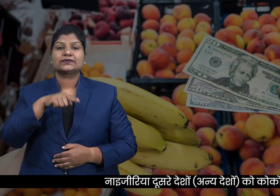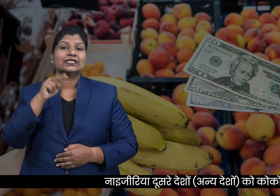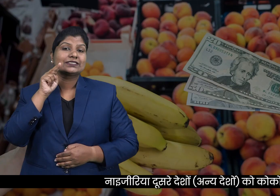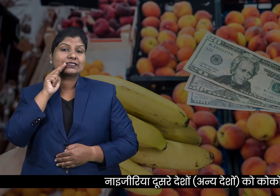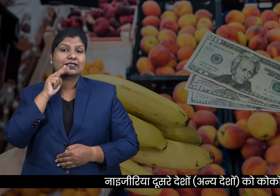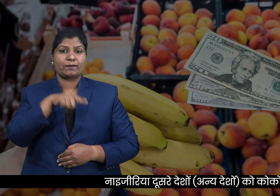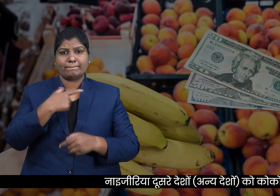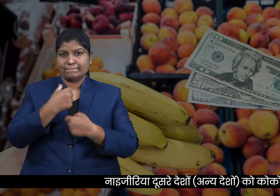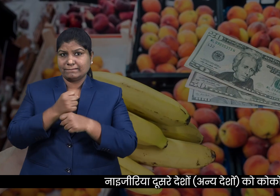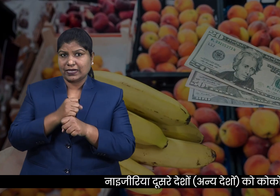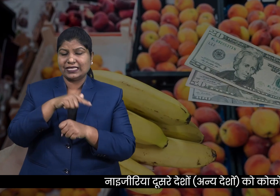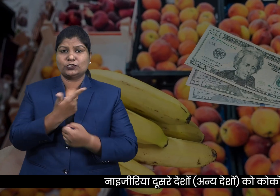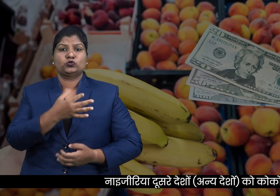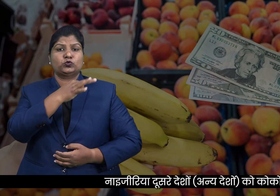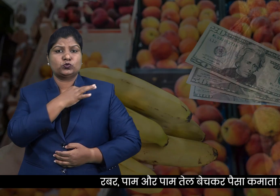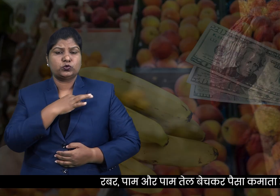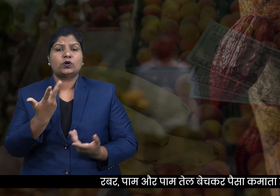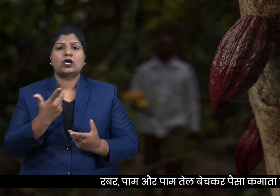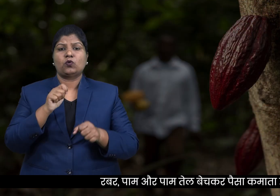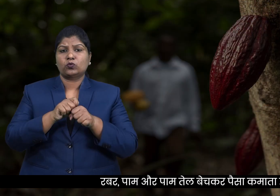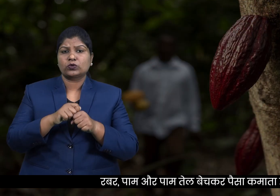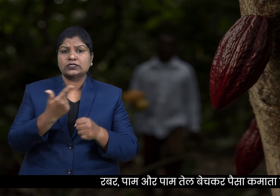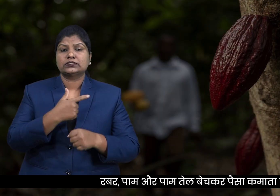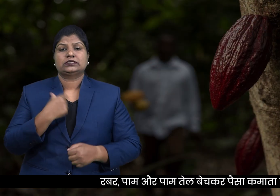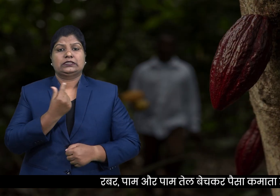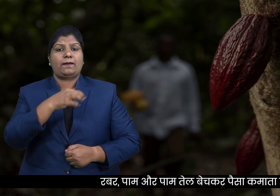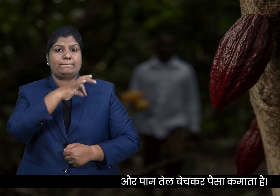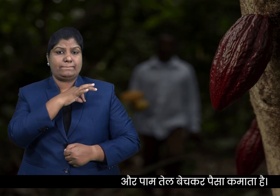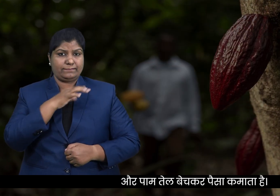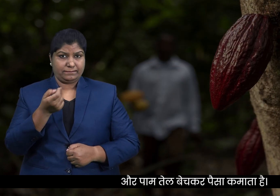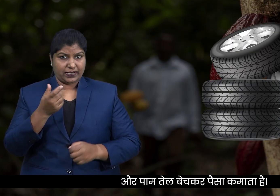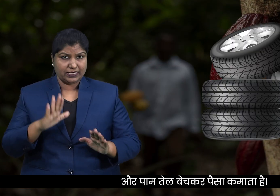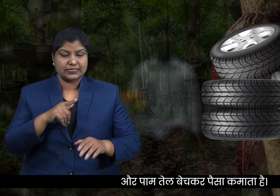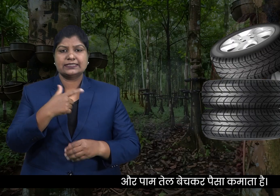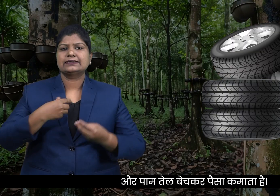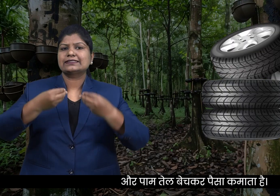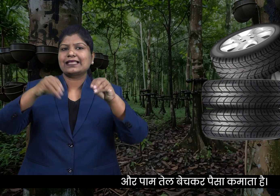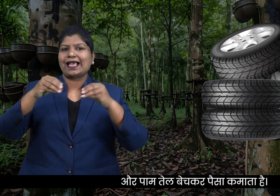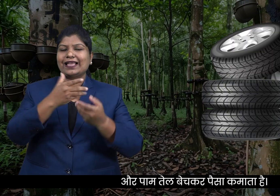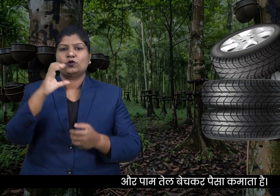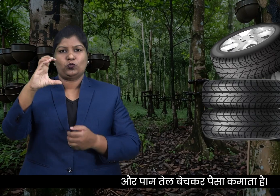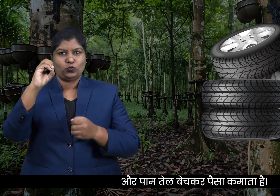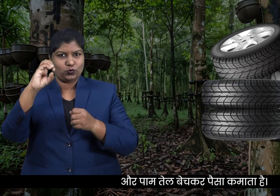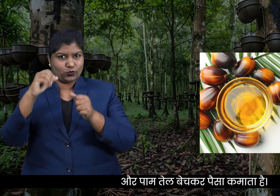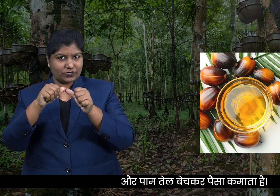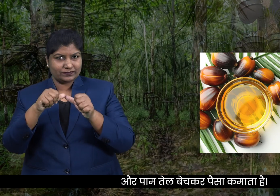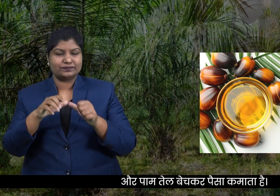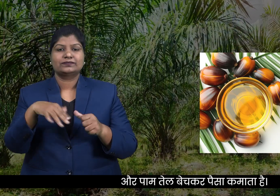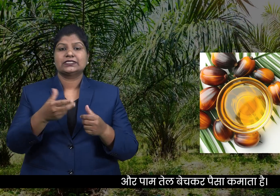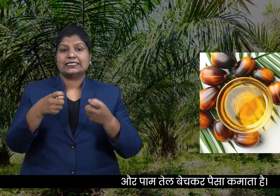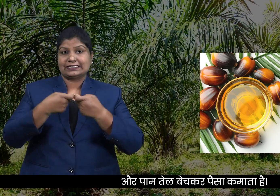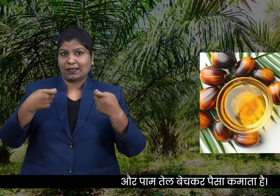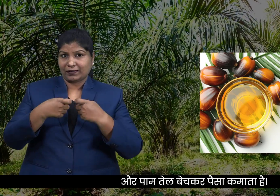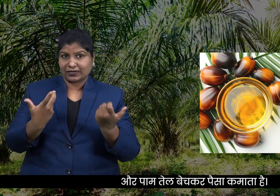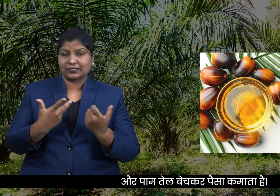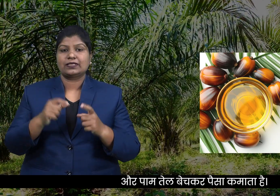नाइजीरिया दूसरे देशों को कोको, रबर, पाम और पाम तेल बेचकर पैसे कमाता है।